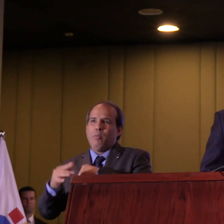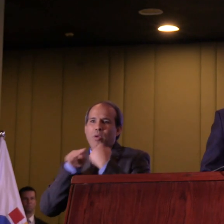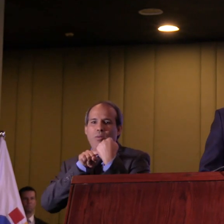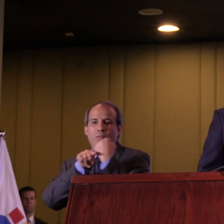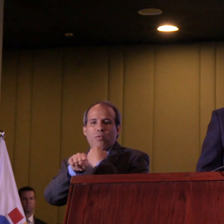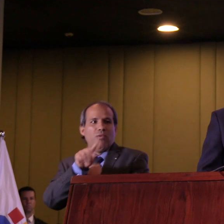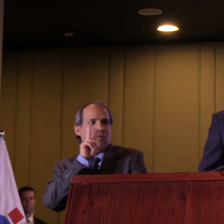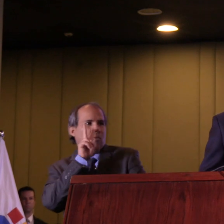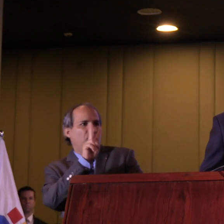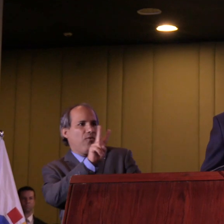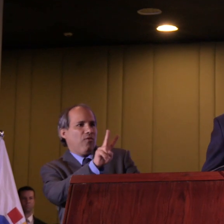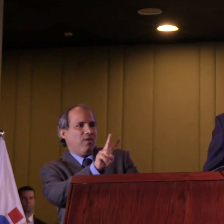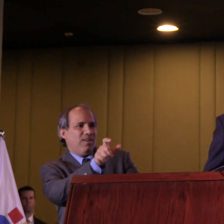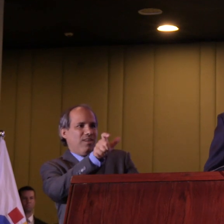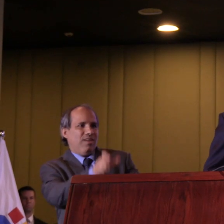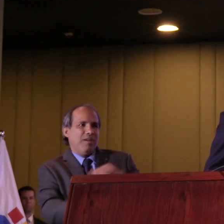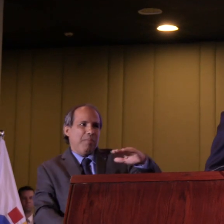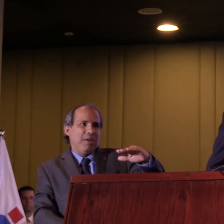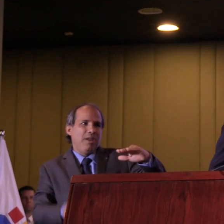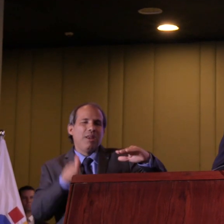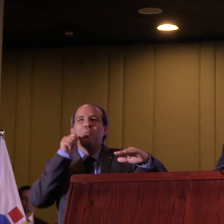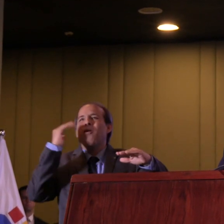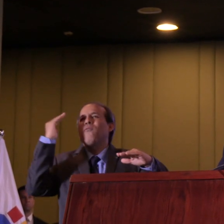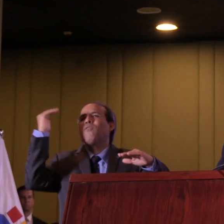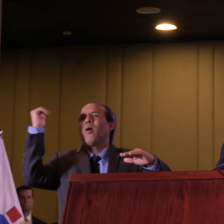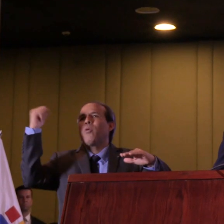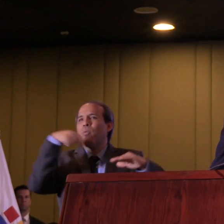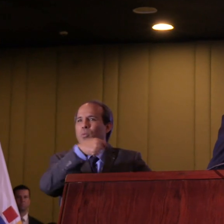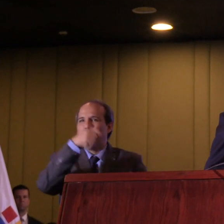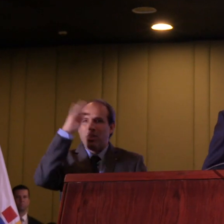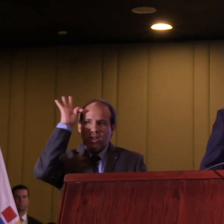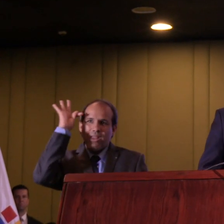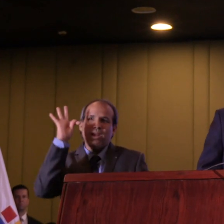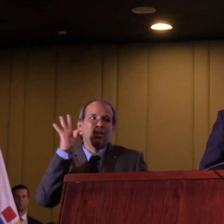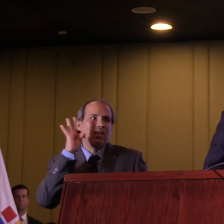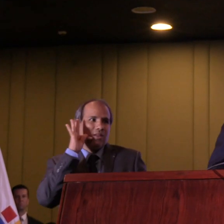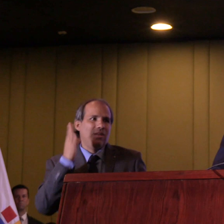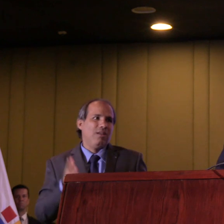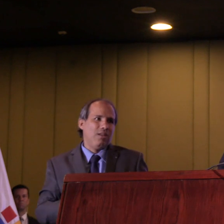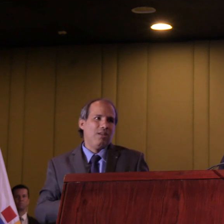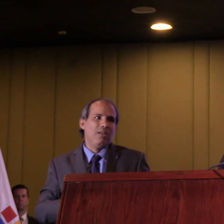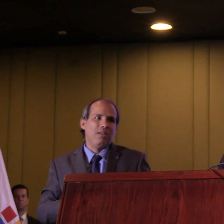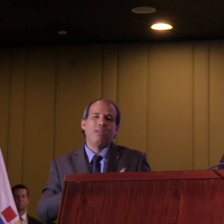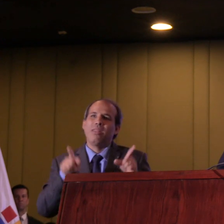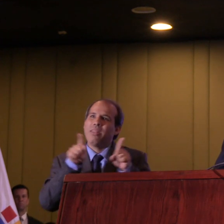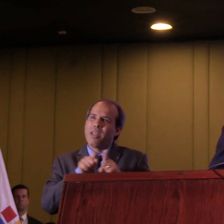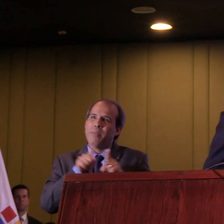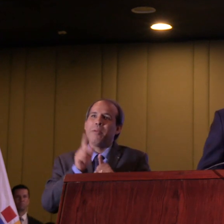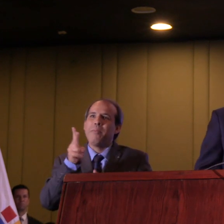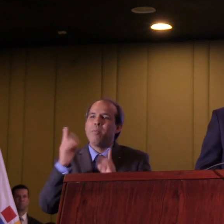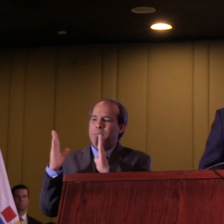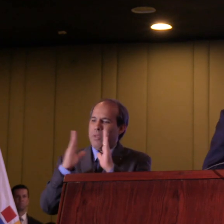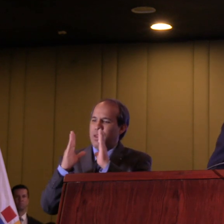Volvendo meus olhos para a pequena, grande mulher, Tereza Cristina, Alisson Paulinelli. Também, os anos